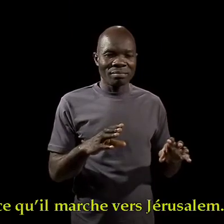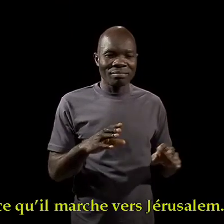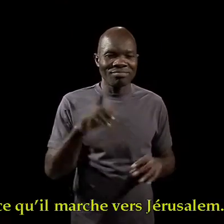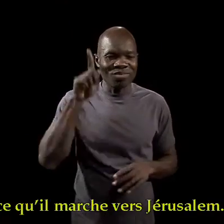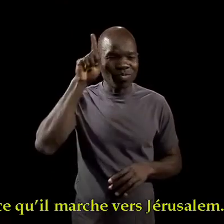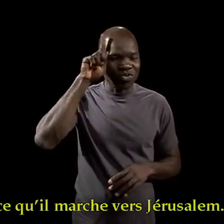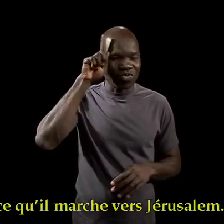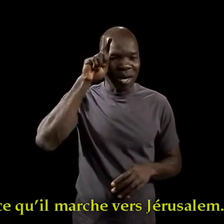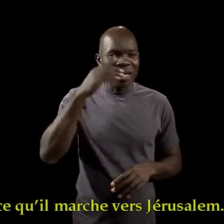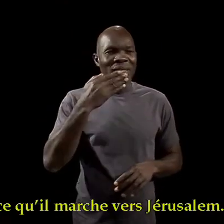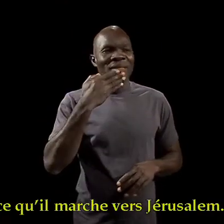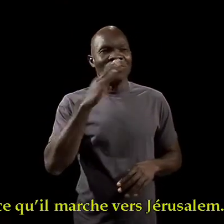parce qu'il marche vers Jérusalem.